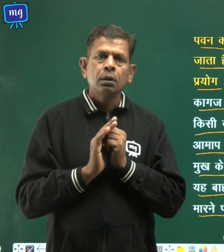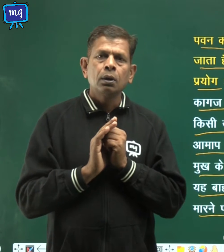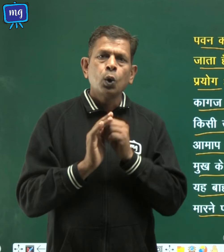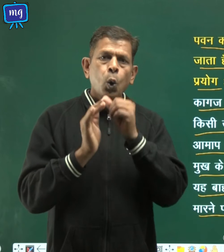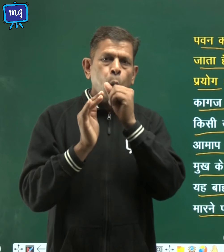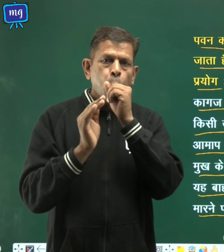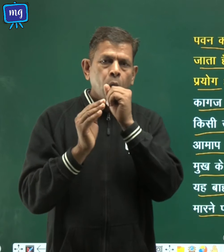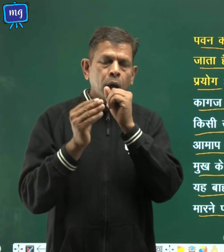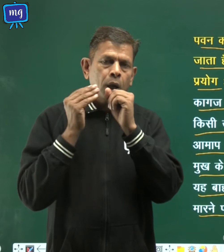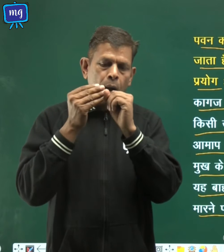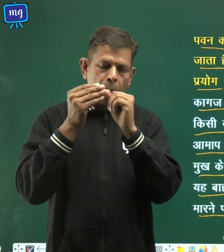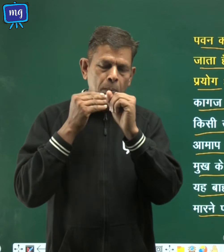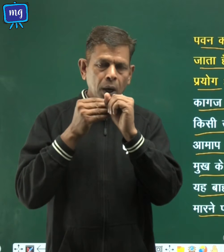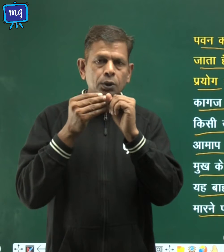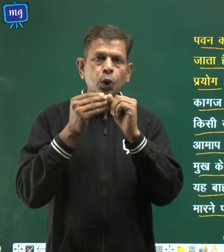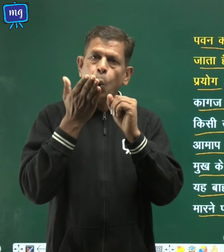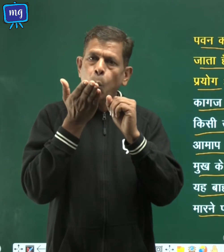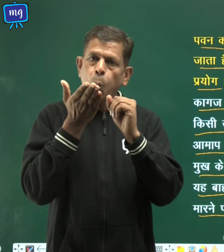मुख के पास की वायु